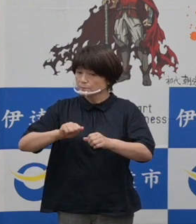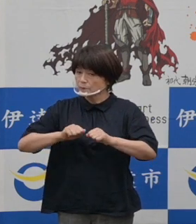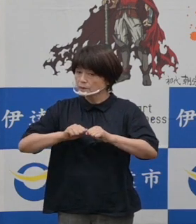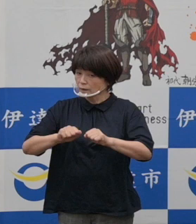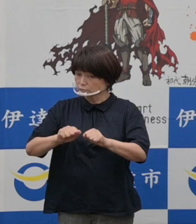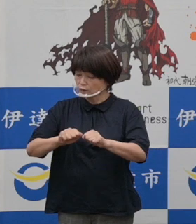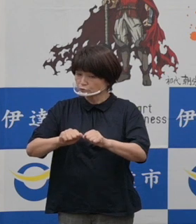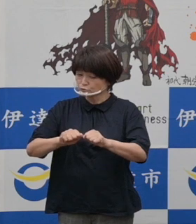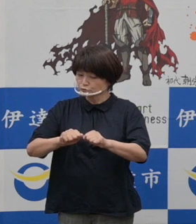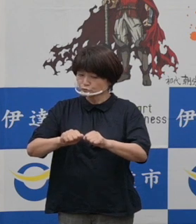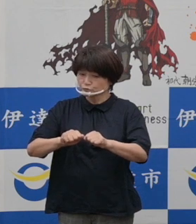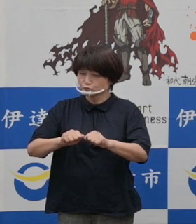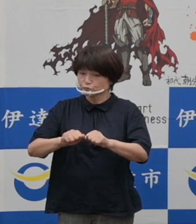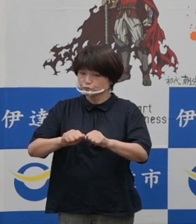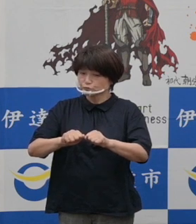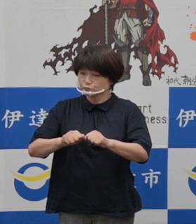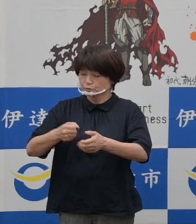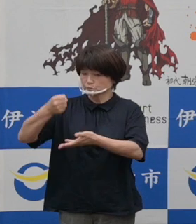している部分で